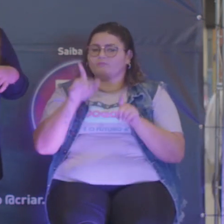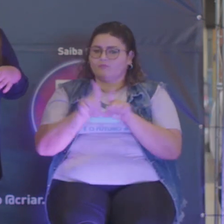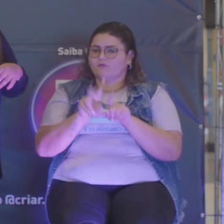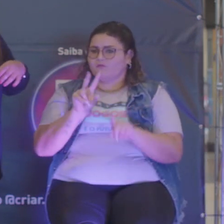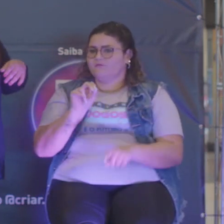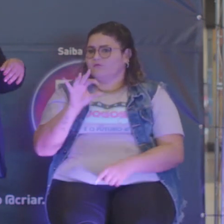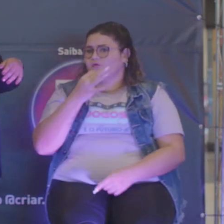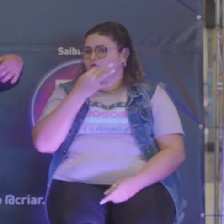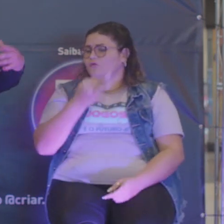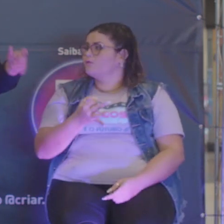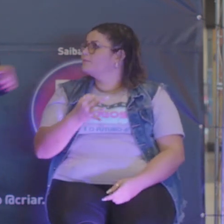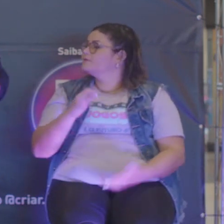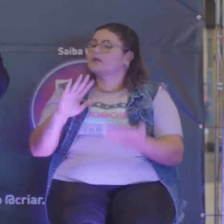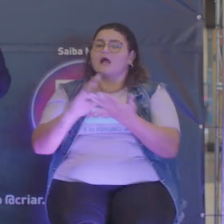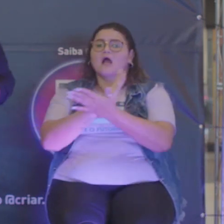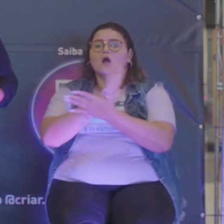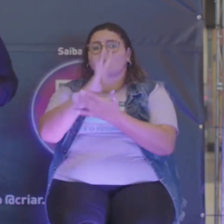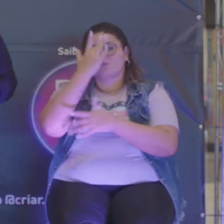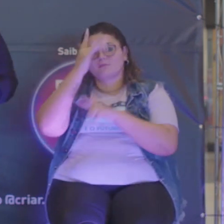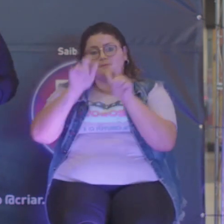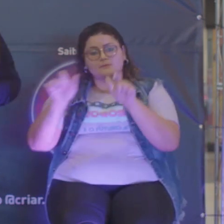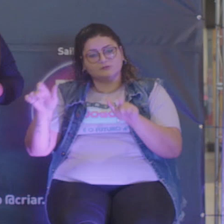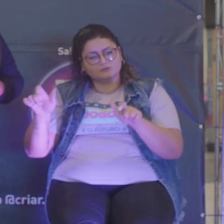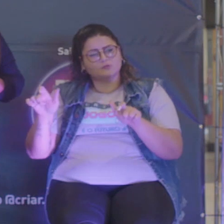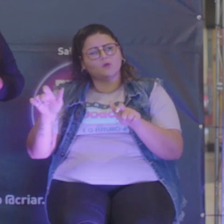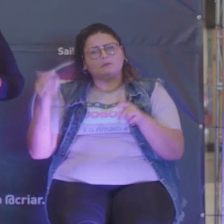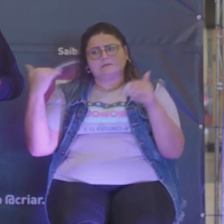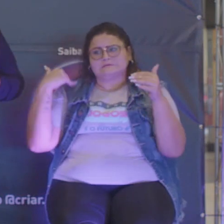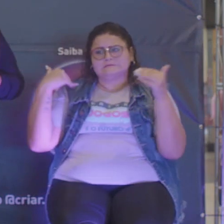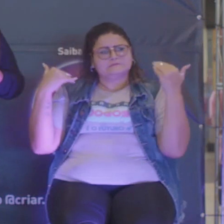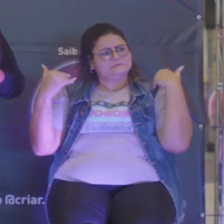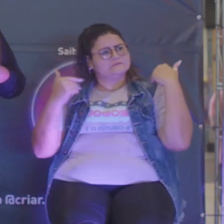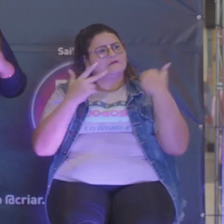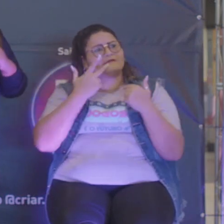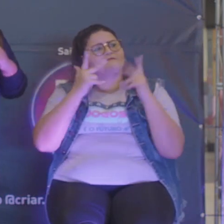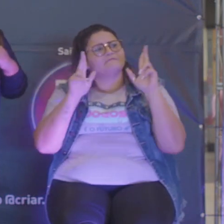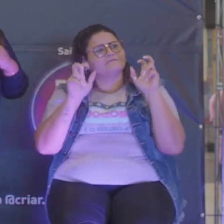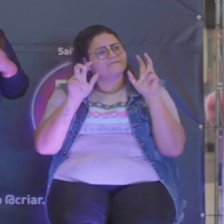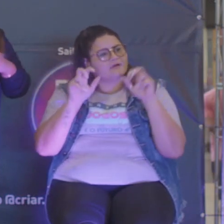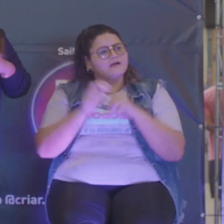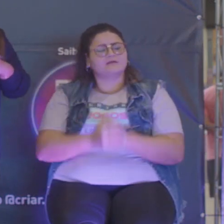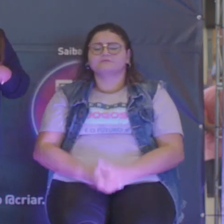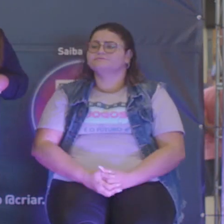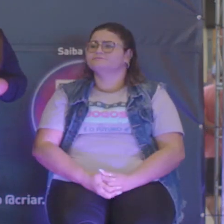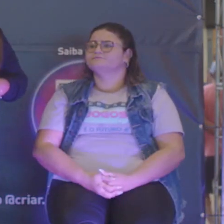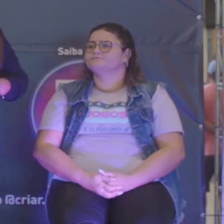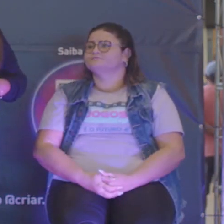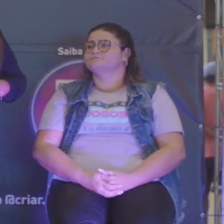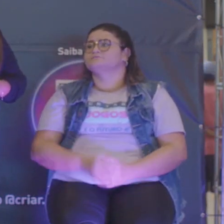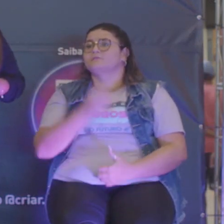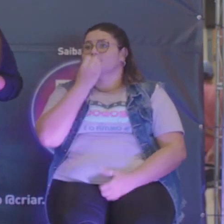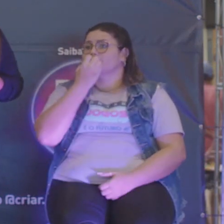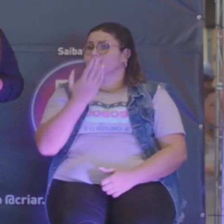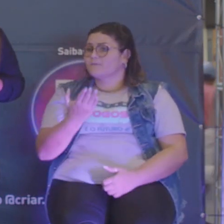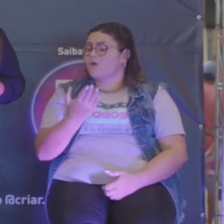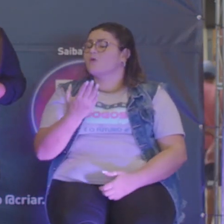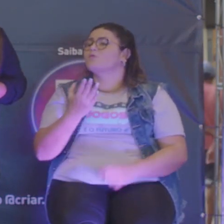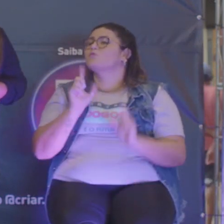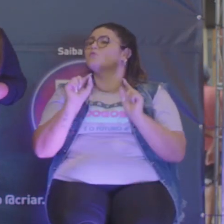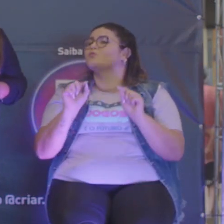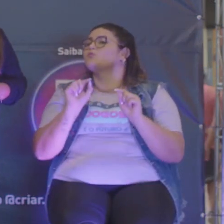aqui, ontem teve algumas pessoas que nos pararam aqui para falar, né, que benefícios